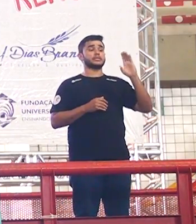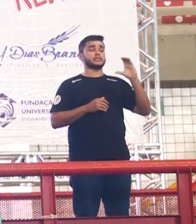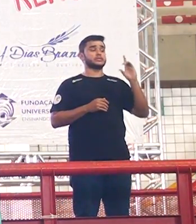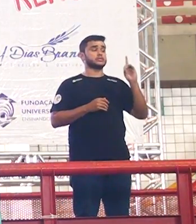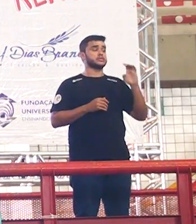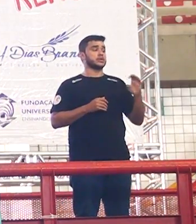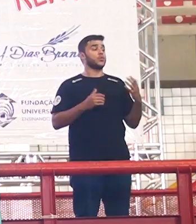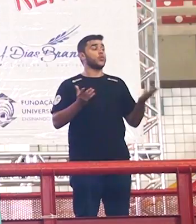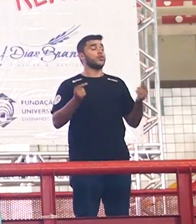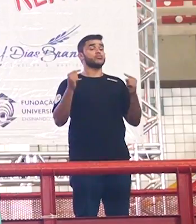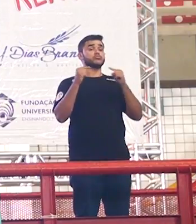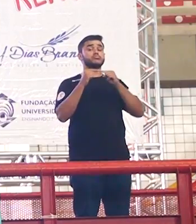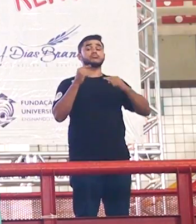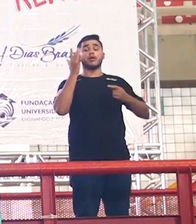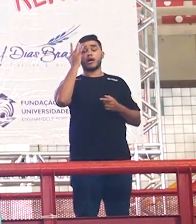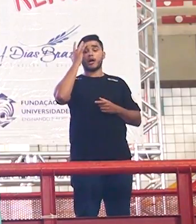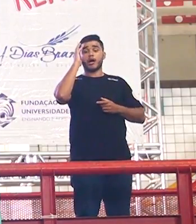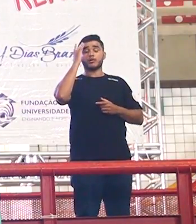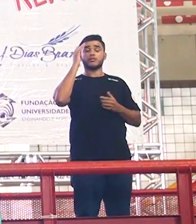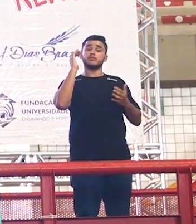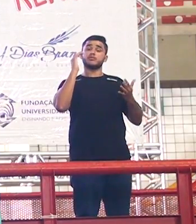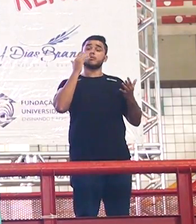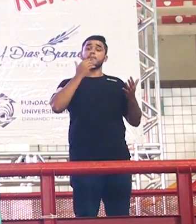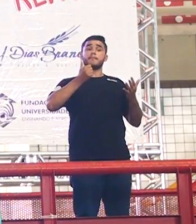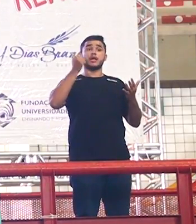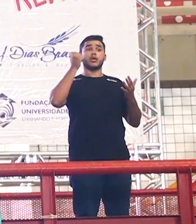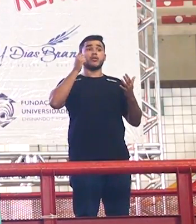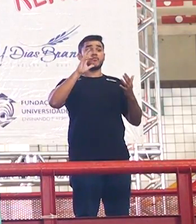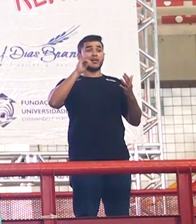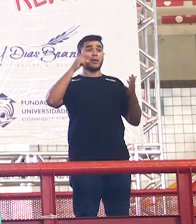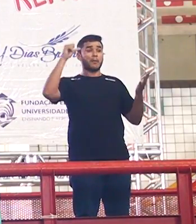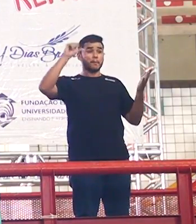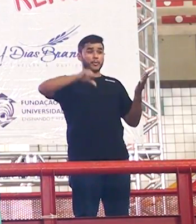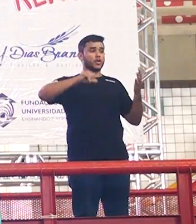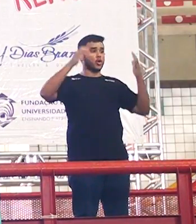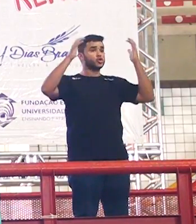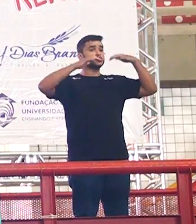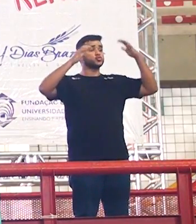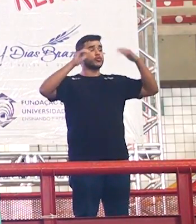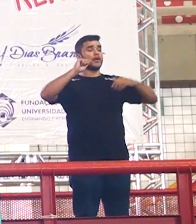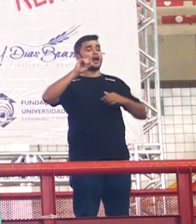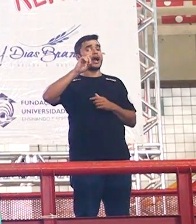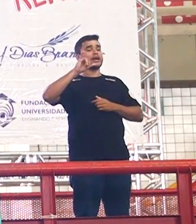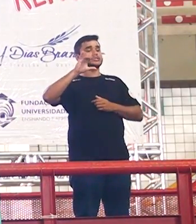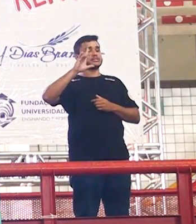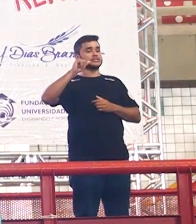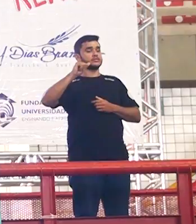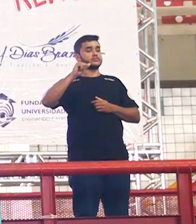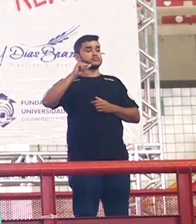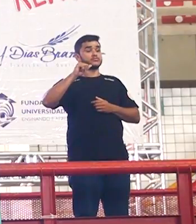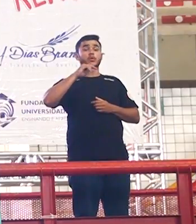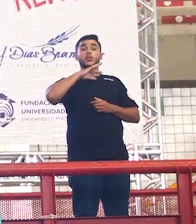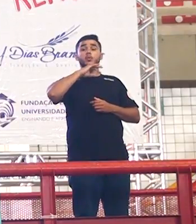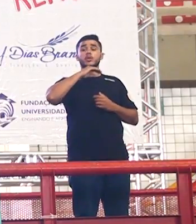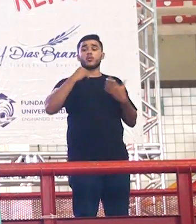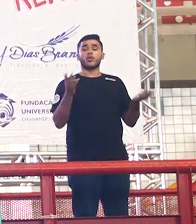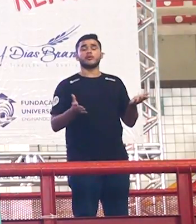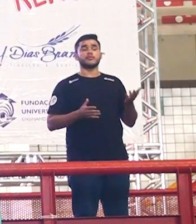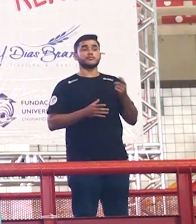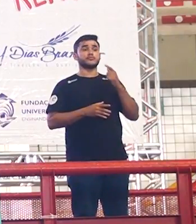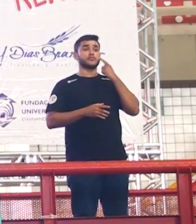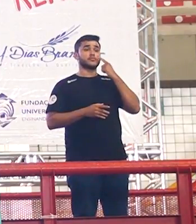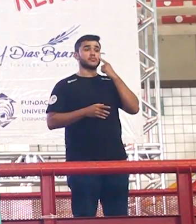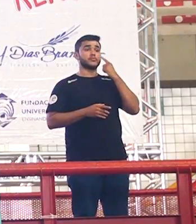Pessoal, qual desses combustíveis aí você acha que contribui mais para a chuva ácida? Qual desses combustíveis aí você acha que tem